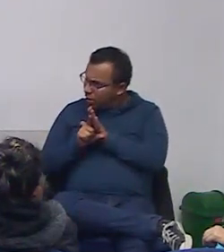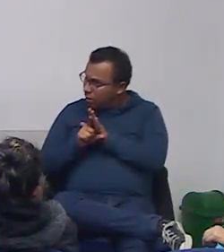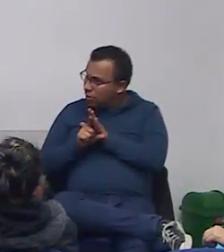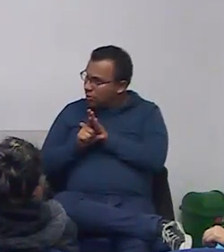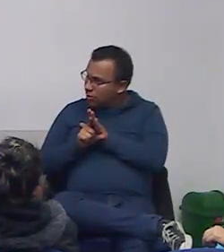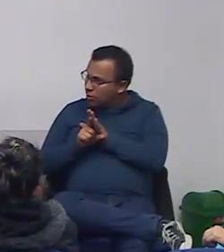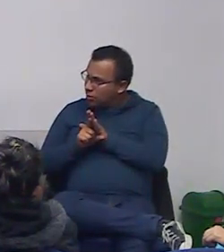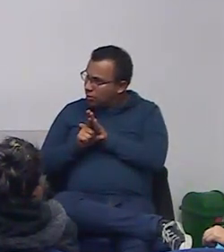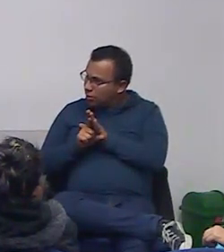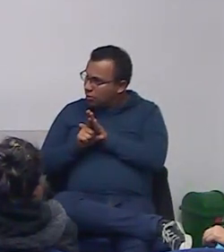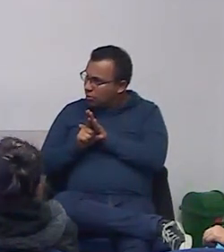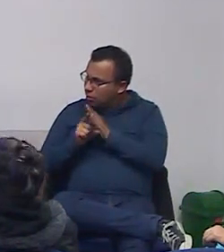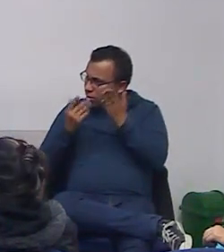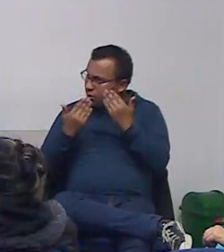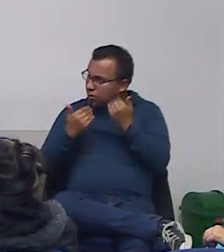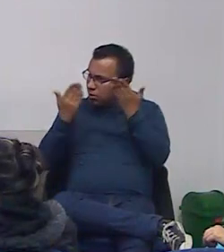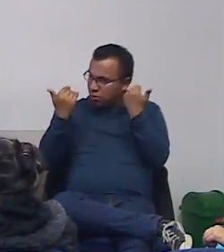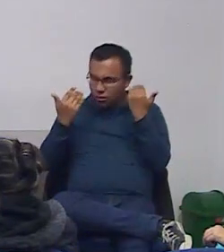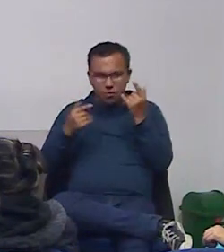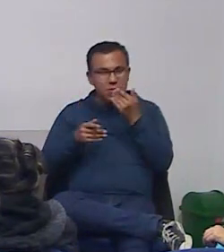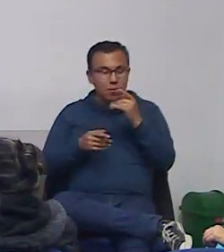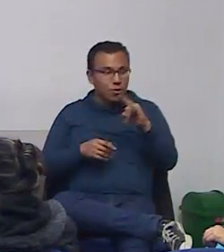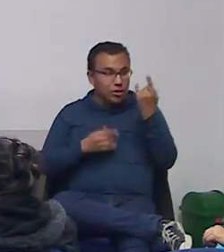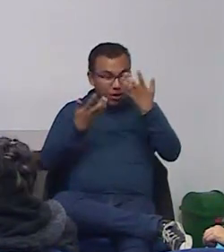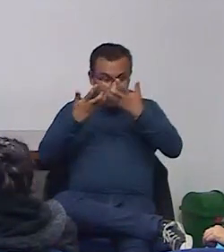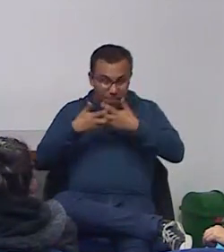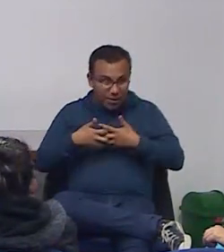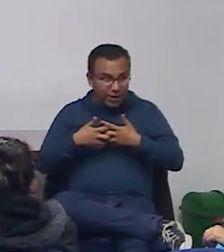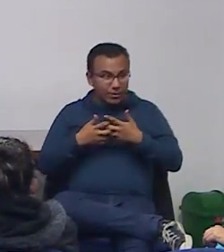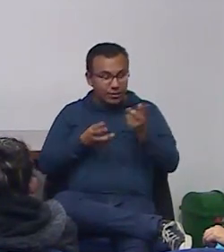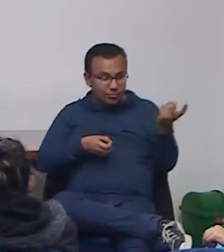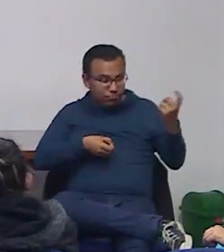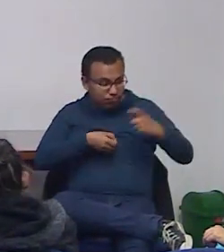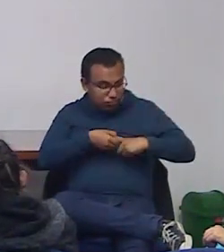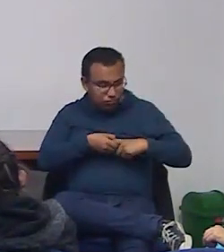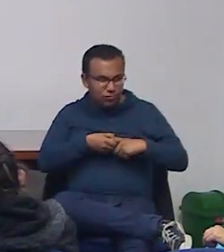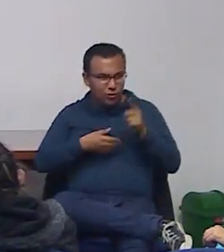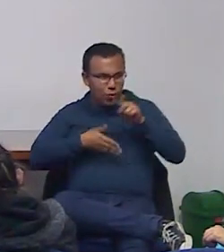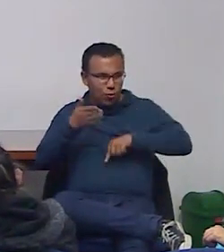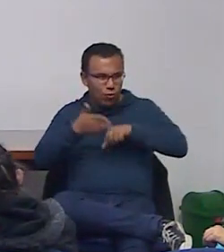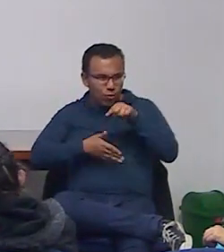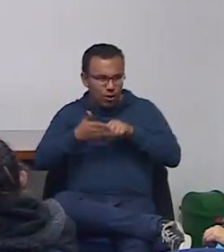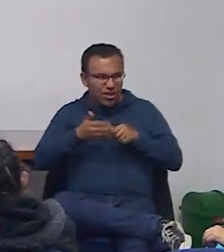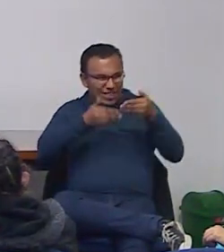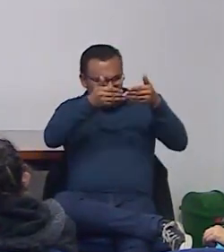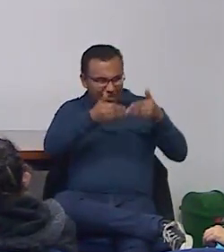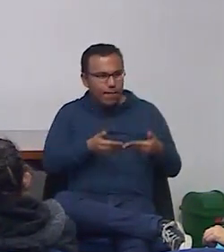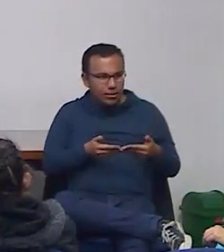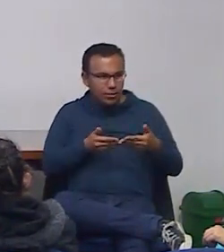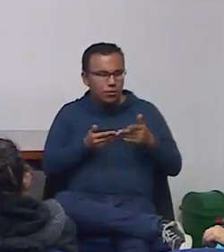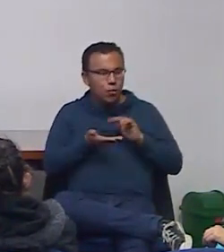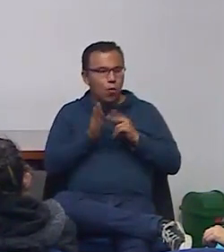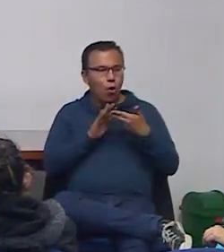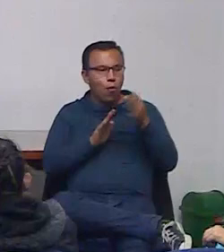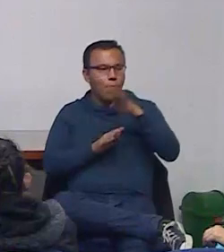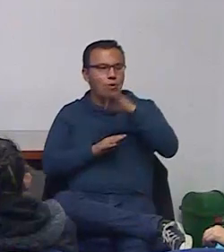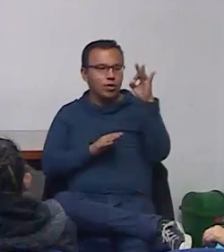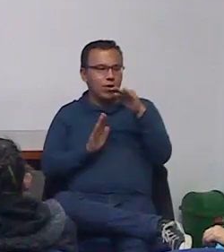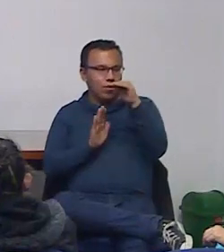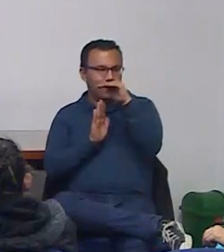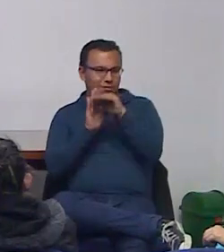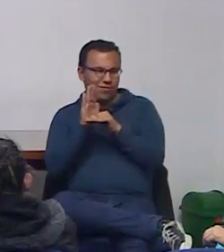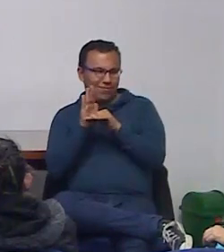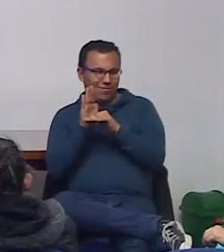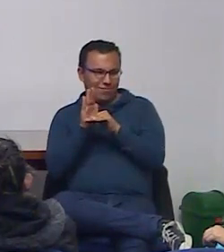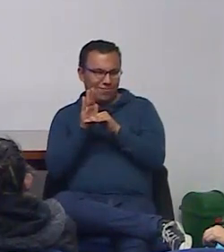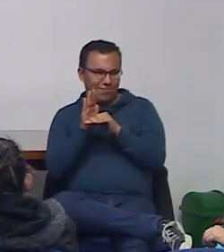sí eh exactamente las empresas que contratan una persona en condición de discapacidad tienen beneficios tributarios y creo